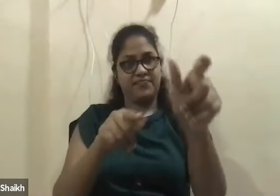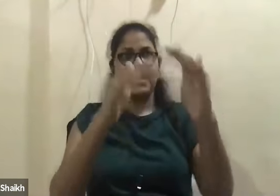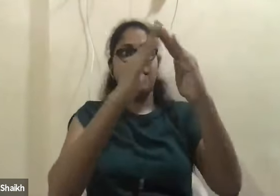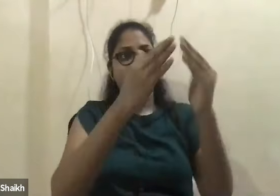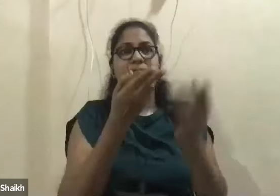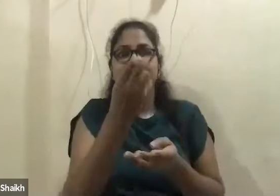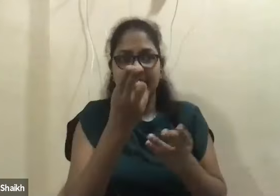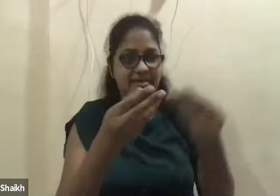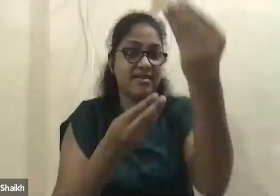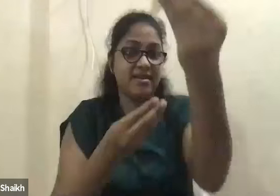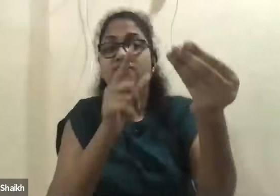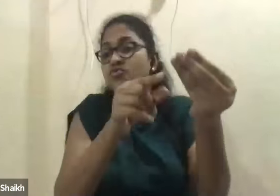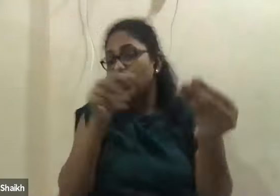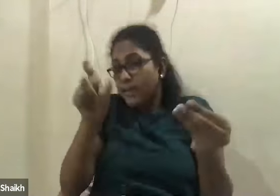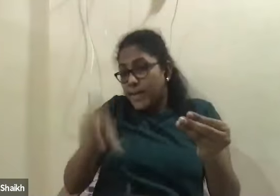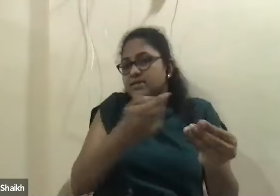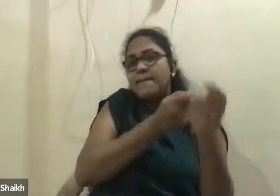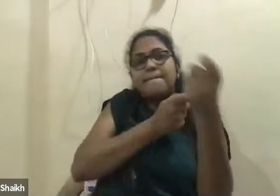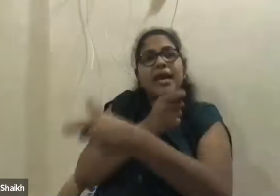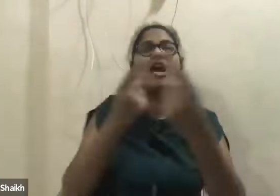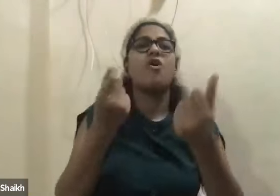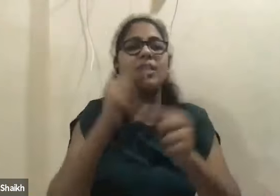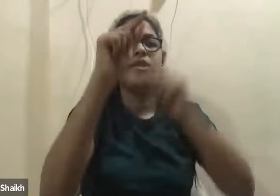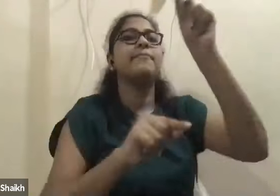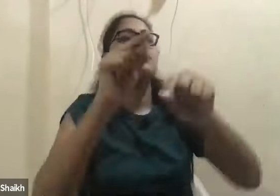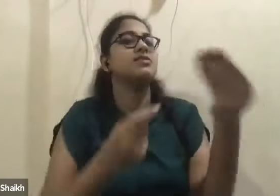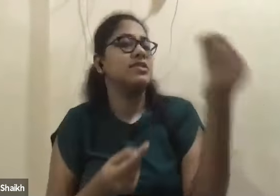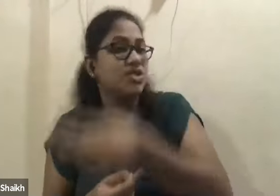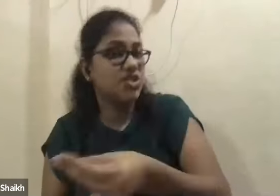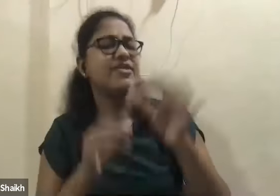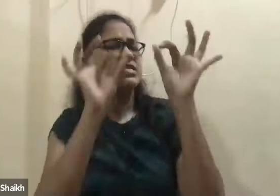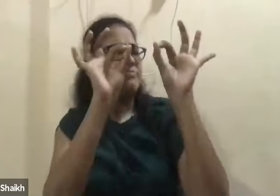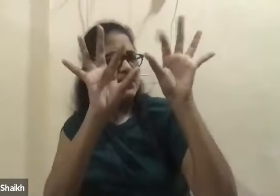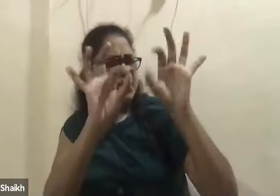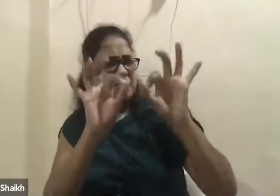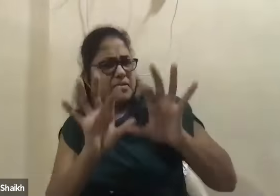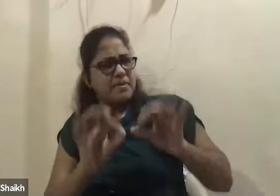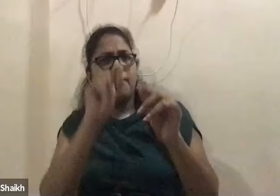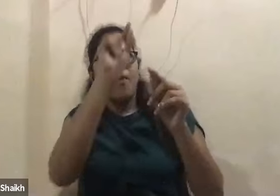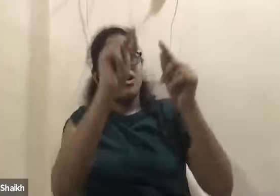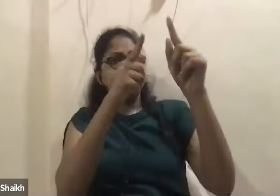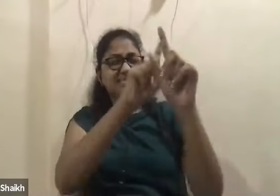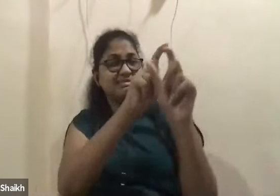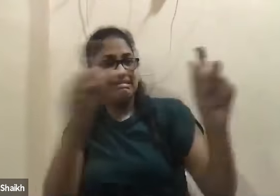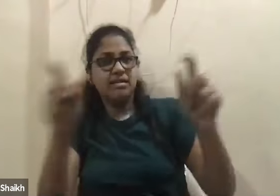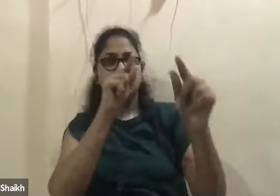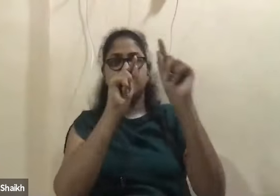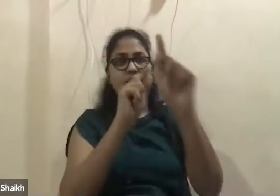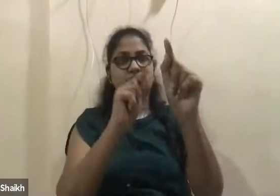कैन प्रोवाइड a clause. It can be as specific or it can be left at the discretion of the trustees. So